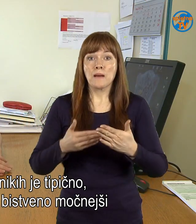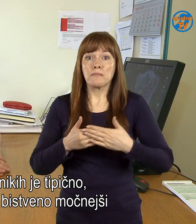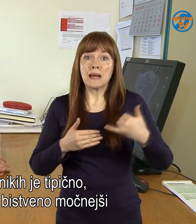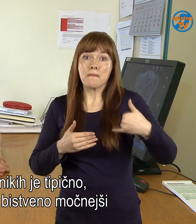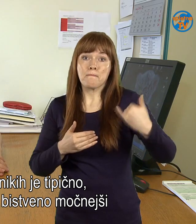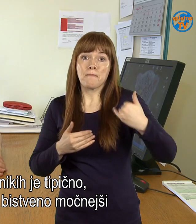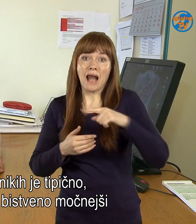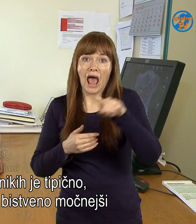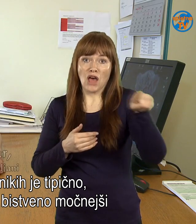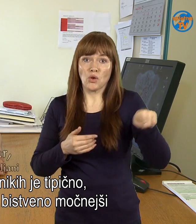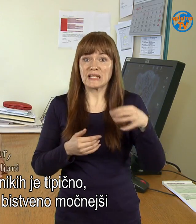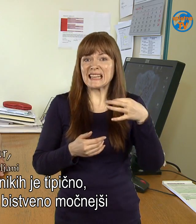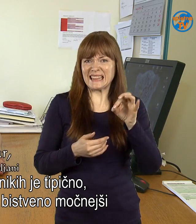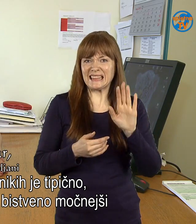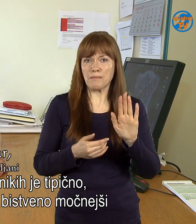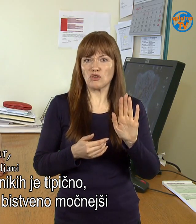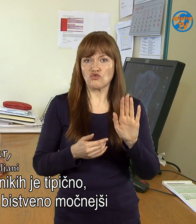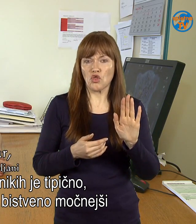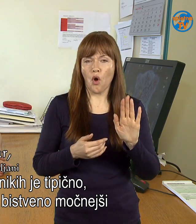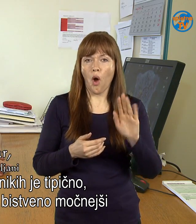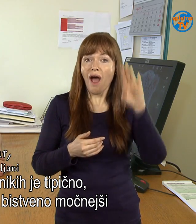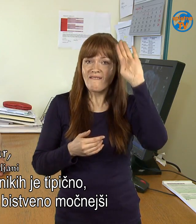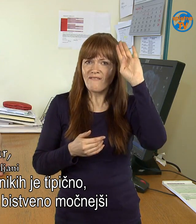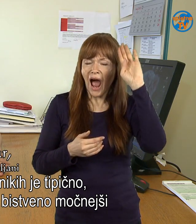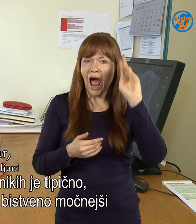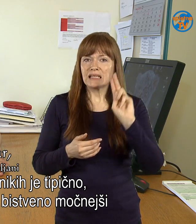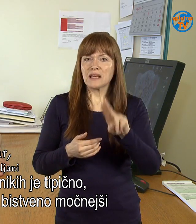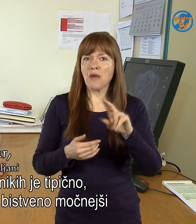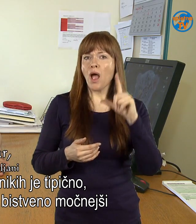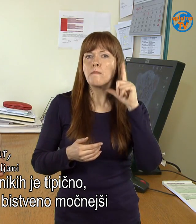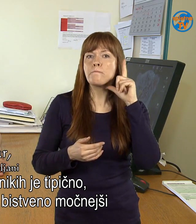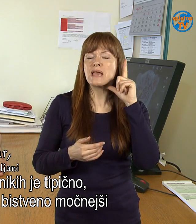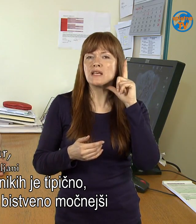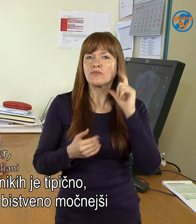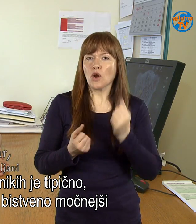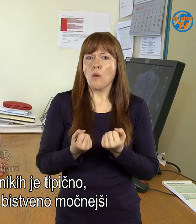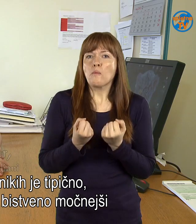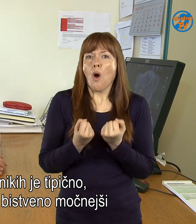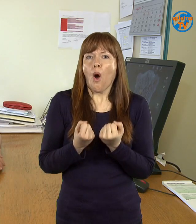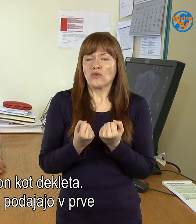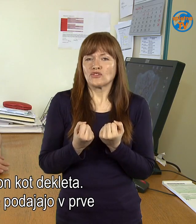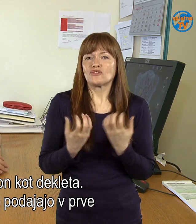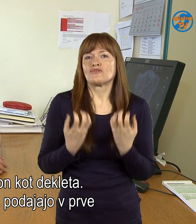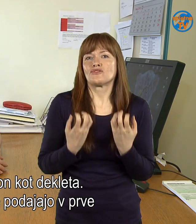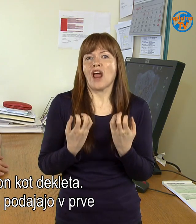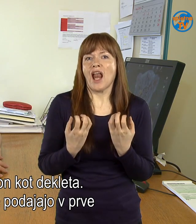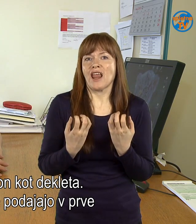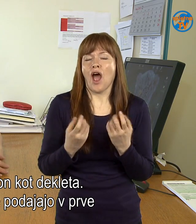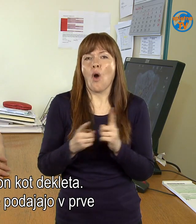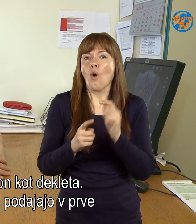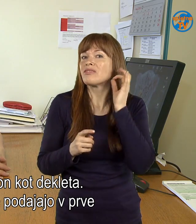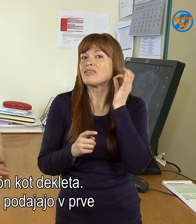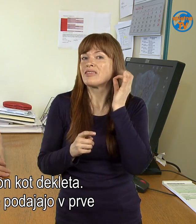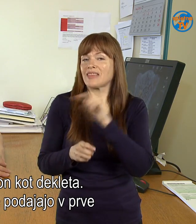Pri mladostnikih je tipično, da imajo fantje bistveno močnejši spolni nagon kot